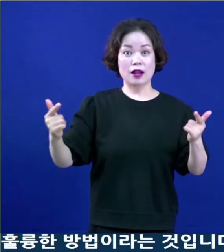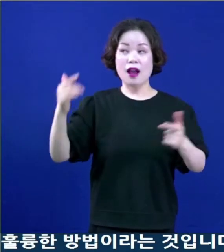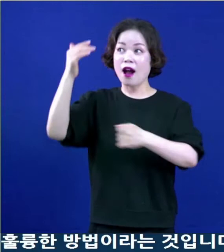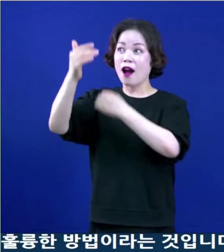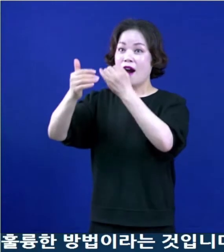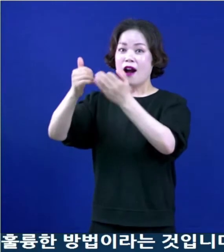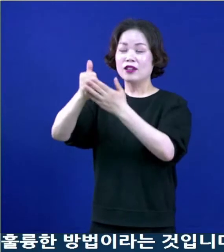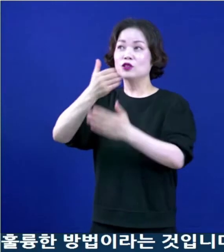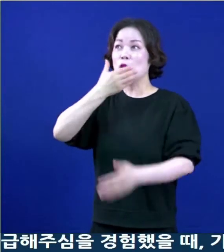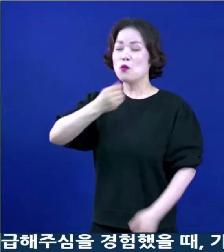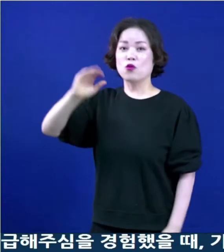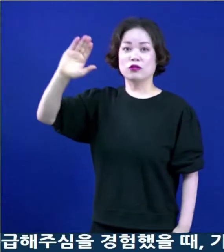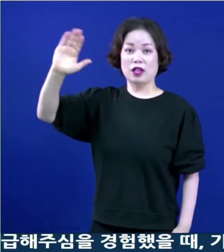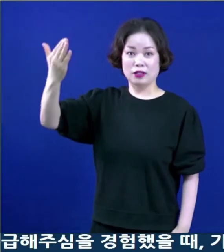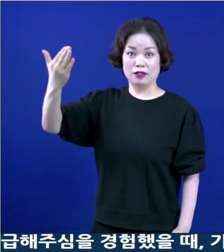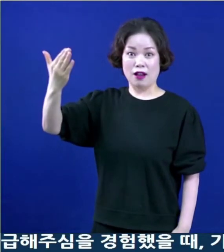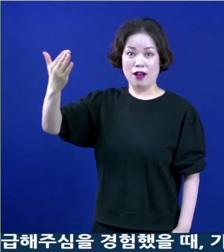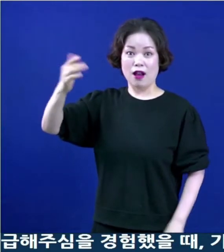하나님은 복되십니다,